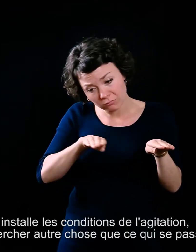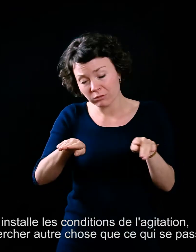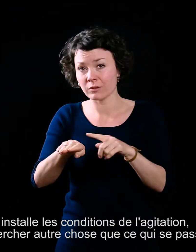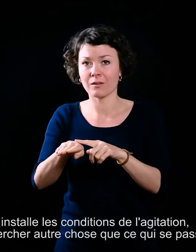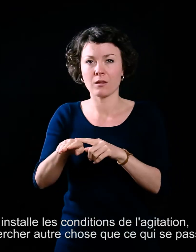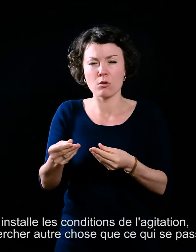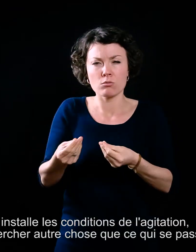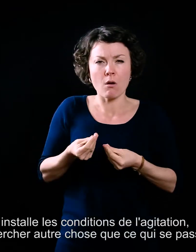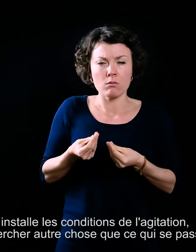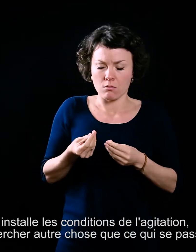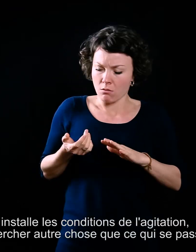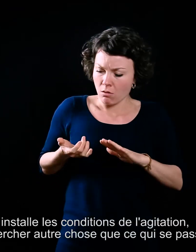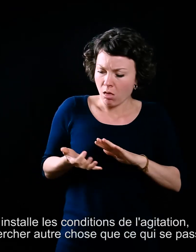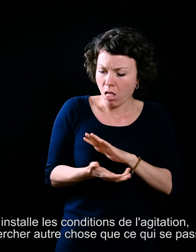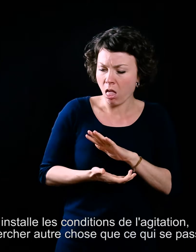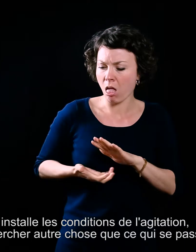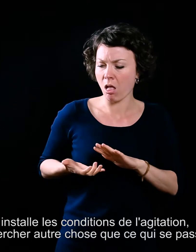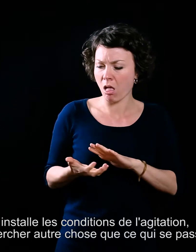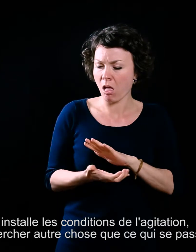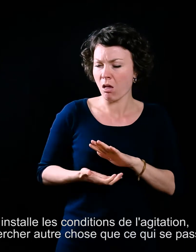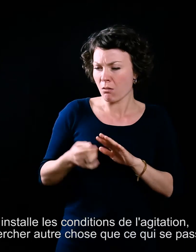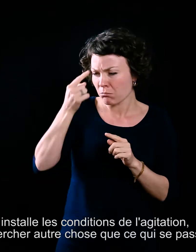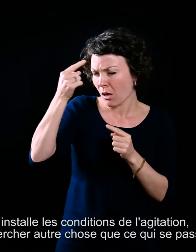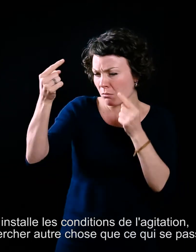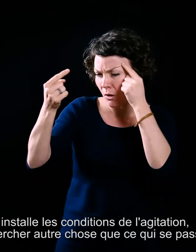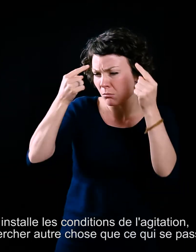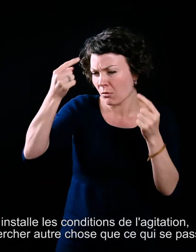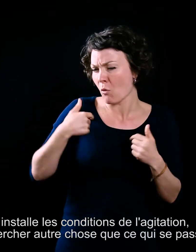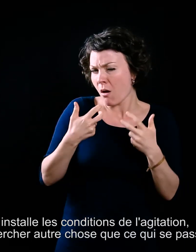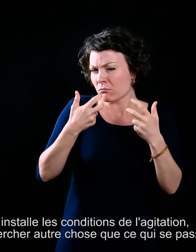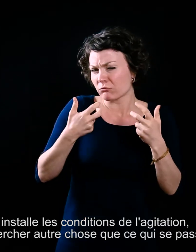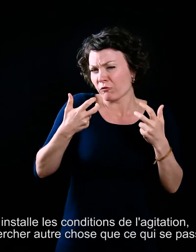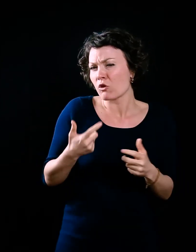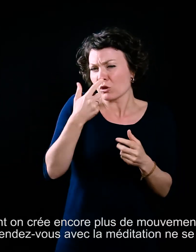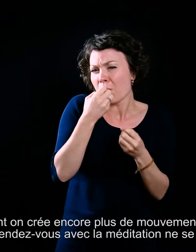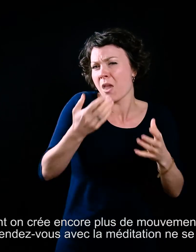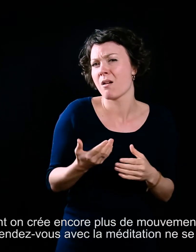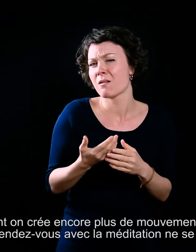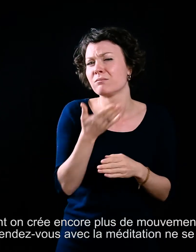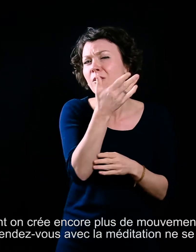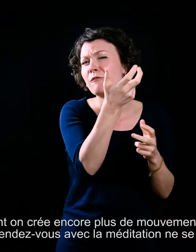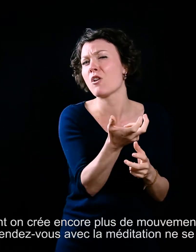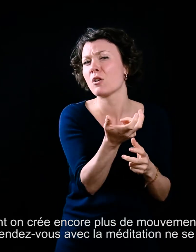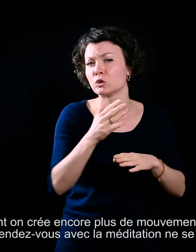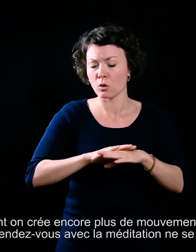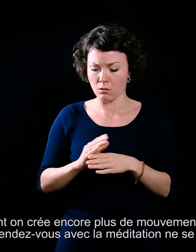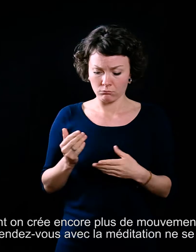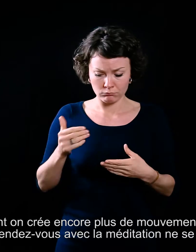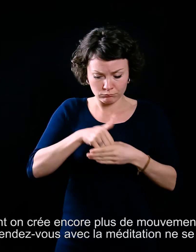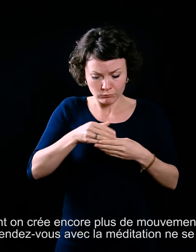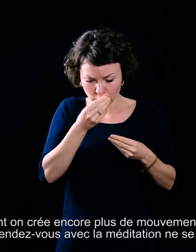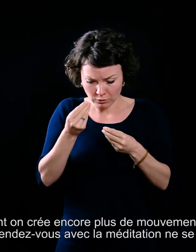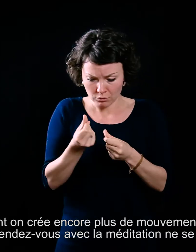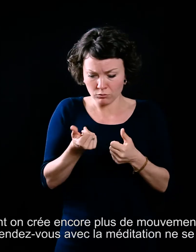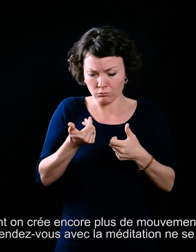temps, on installe les conditions de l'agitation. À rechercher autre chose que ce qui se passe, finalement, on crée encore